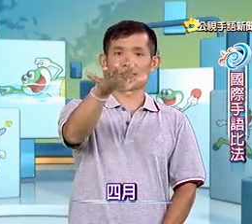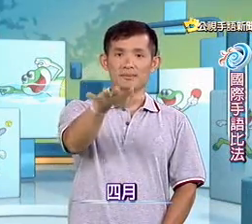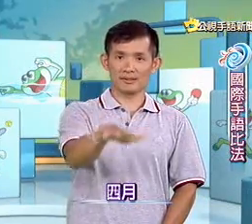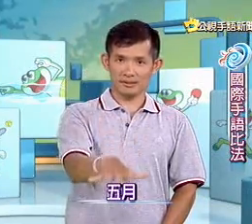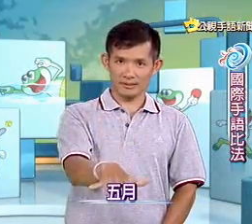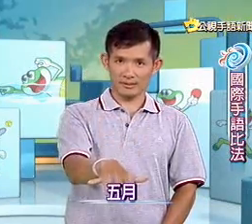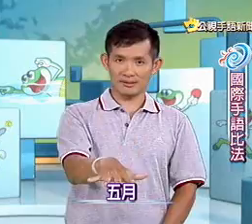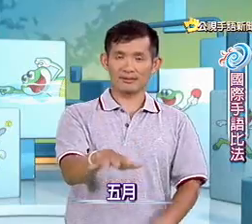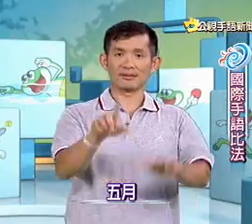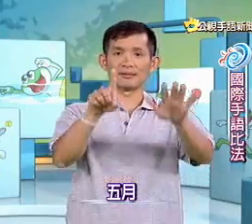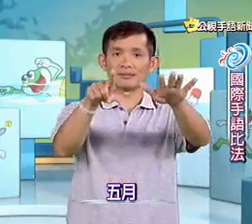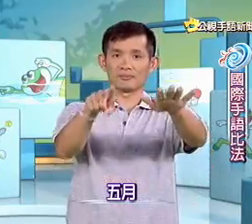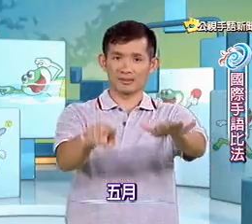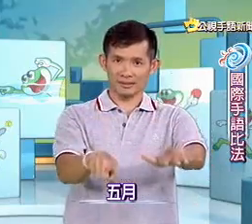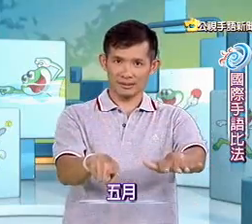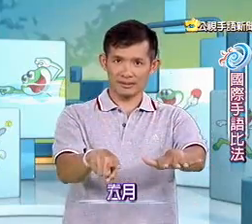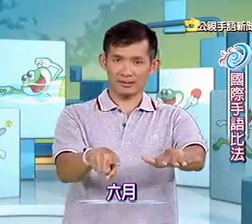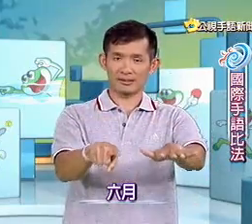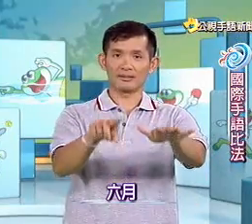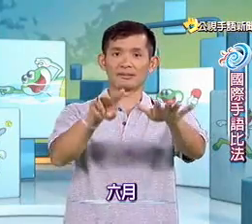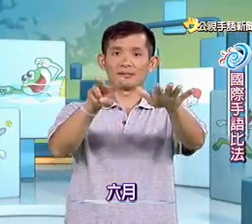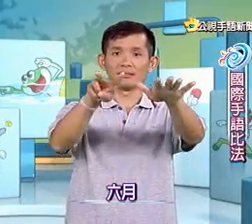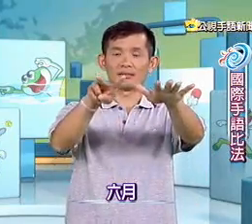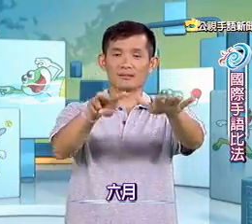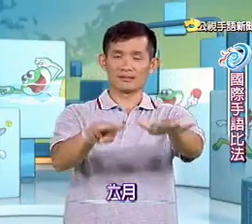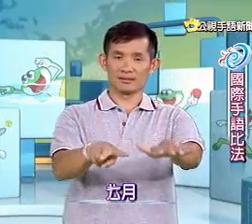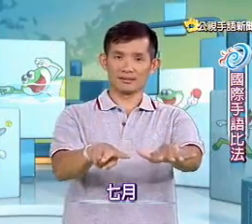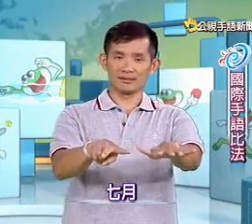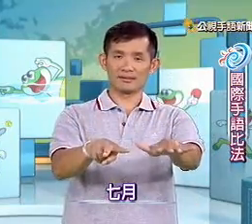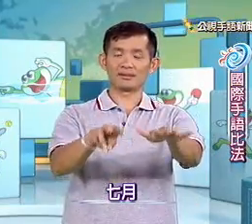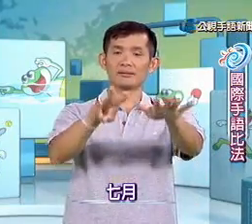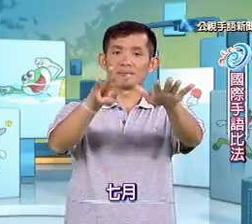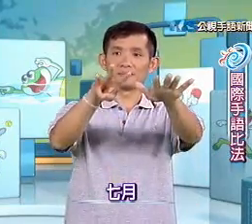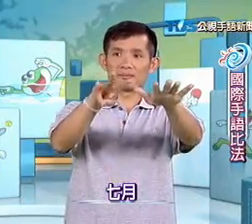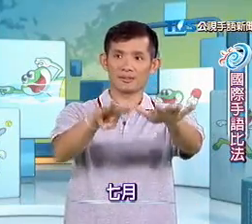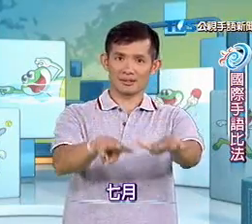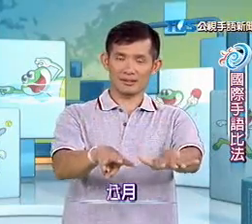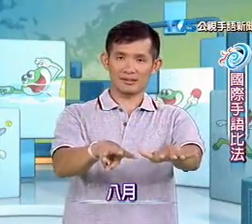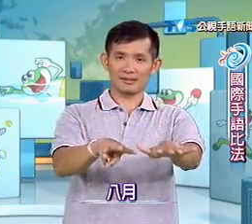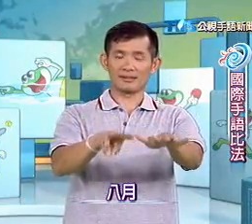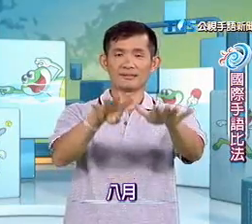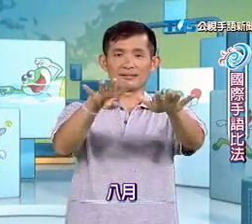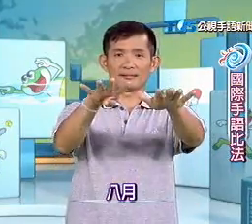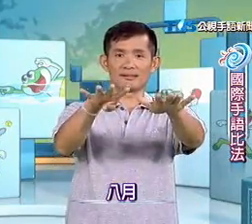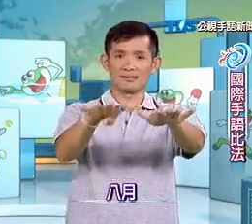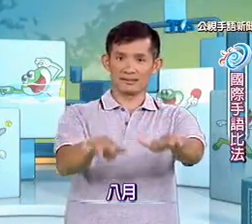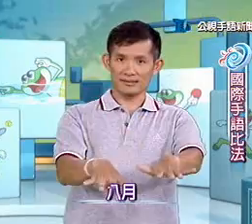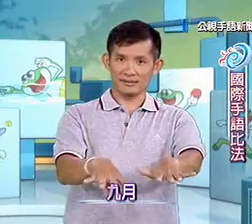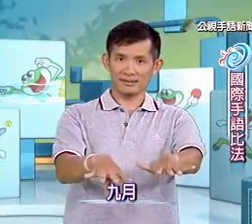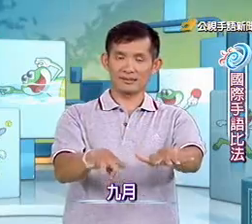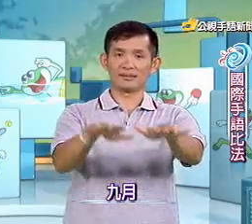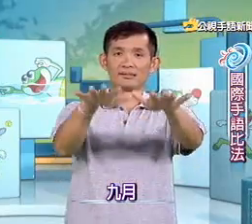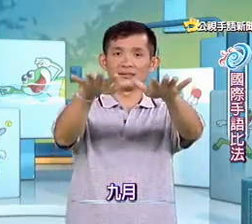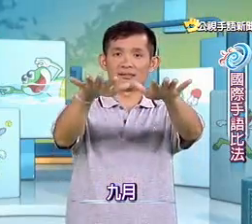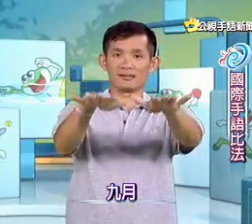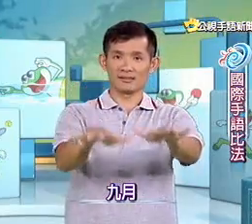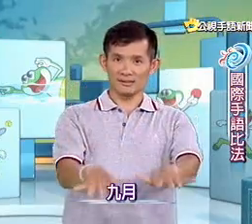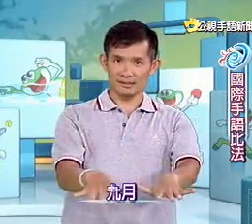五月、六月、七月、八月、九月、十